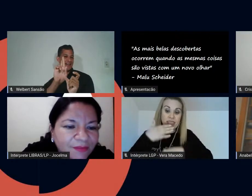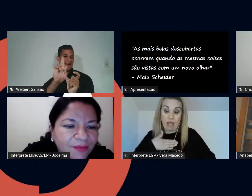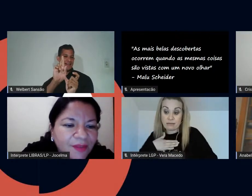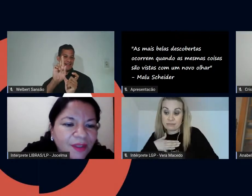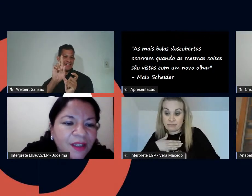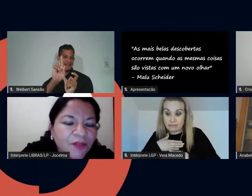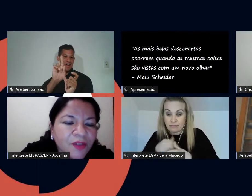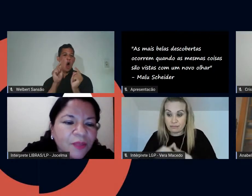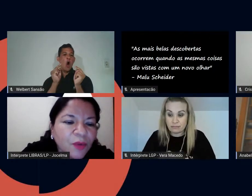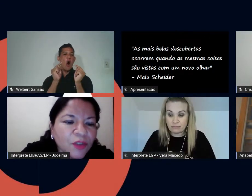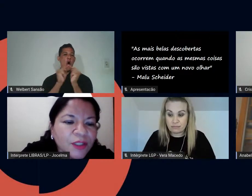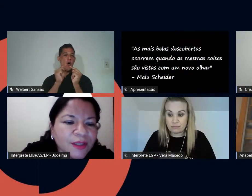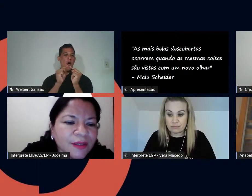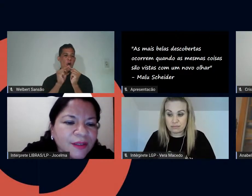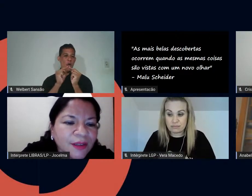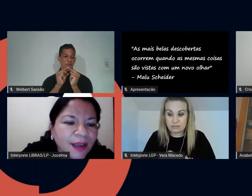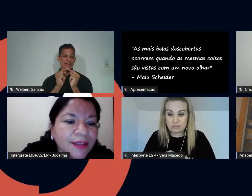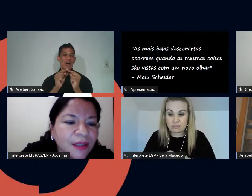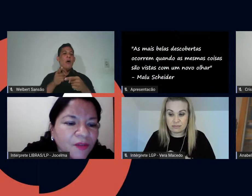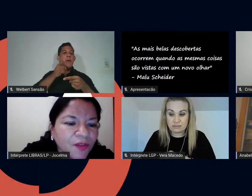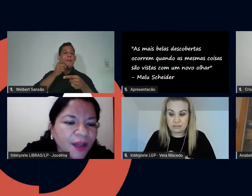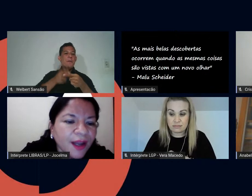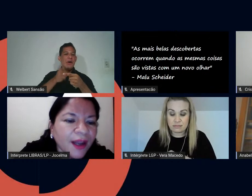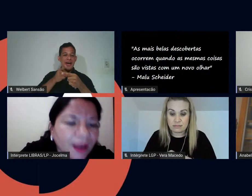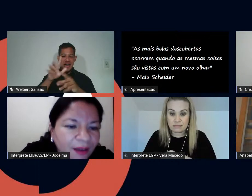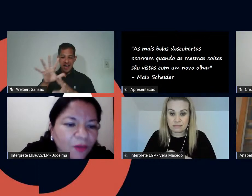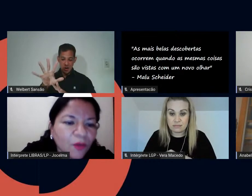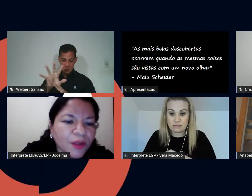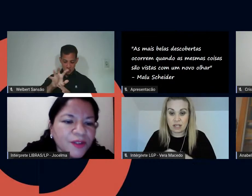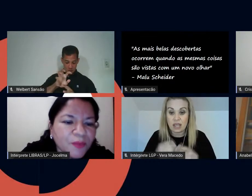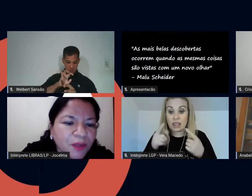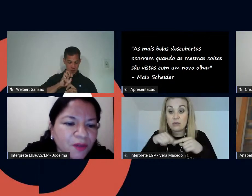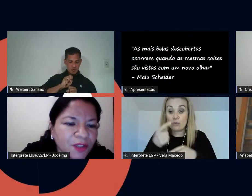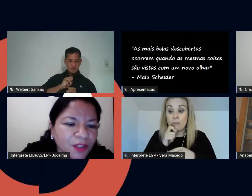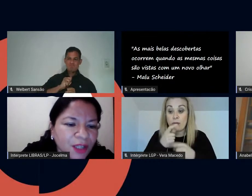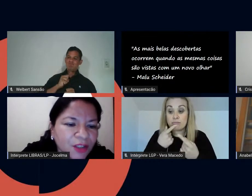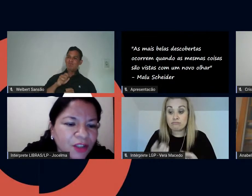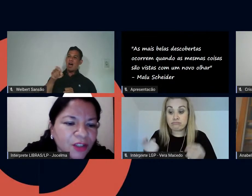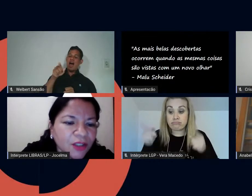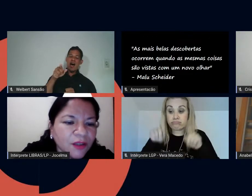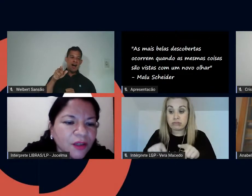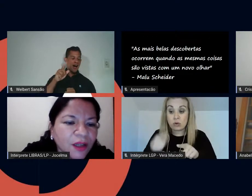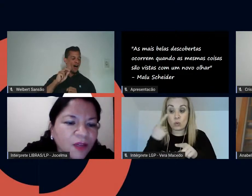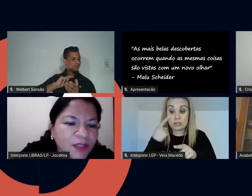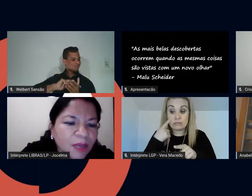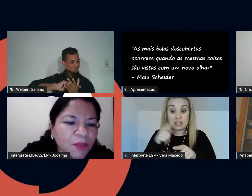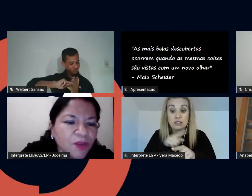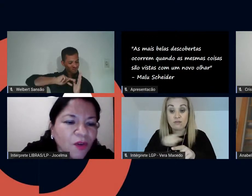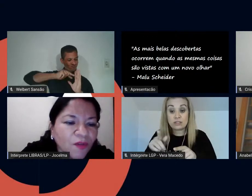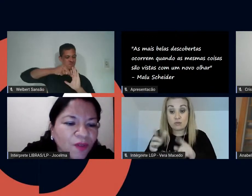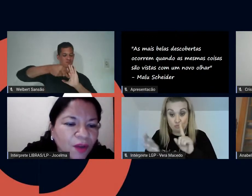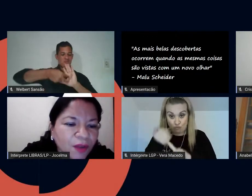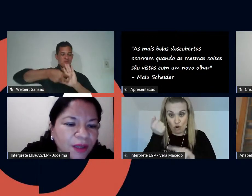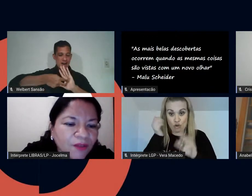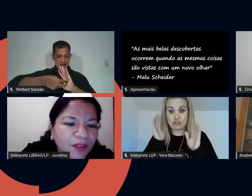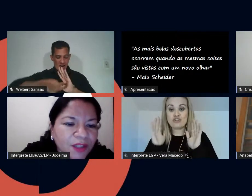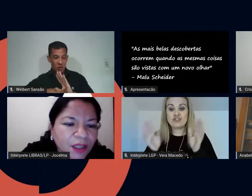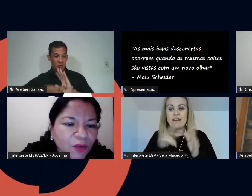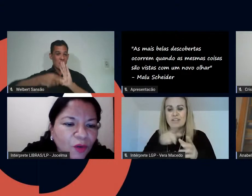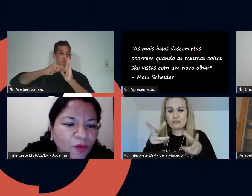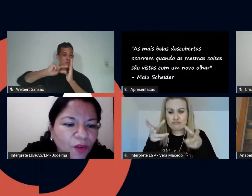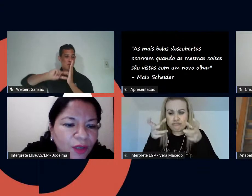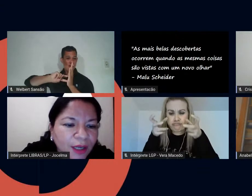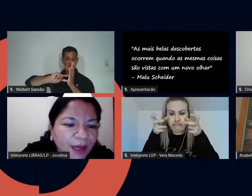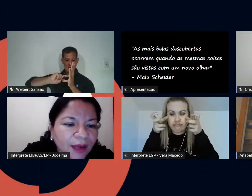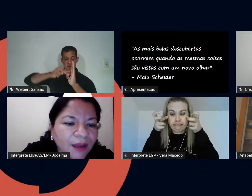internas e você pode assim ressignificar o conhecimento que você já tinha. você absorveu através